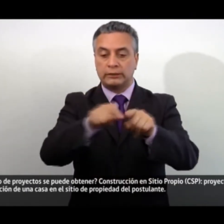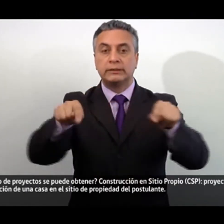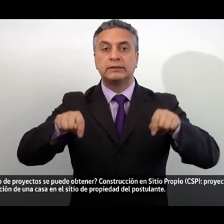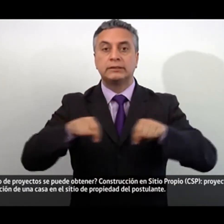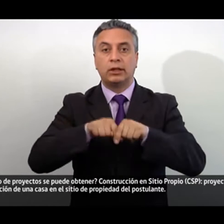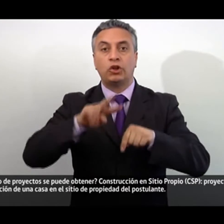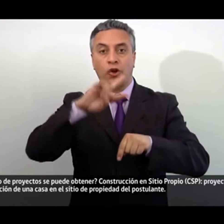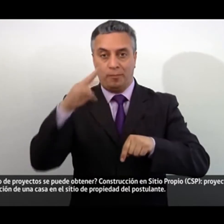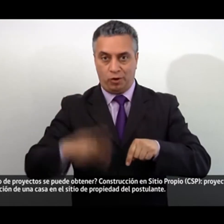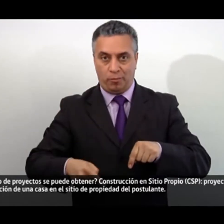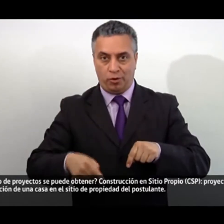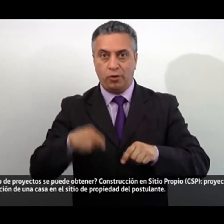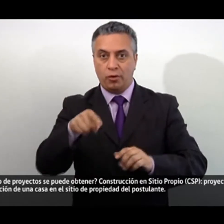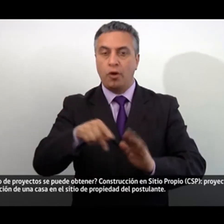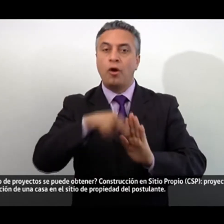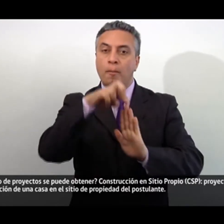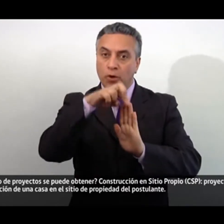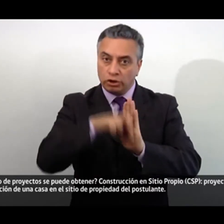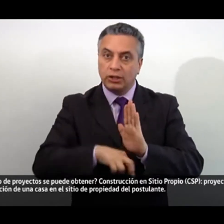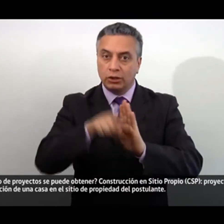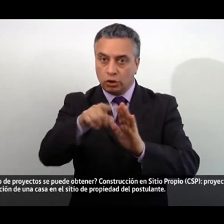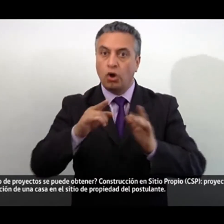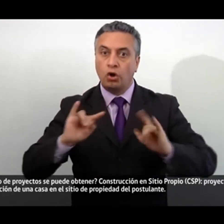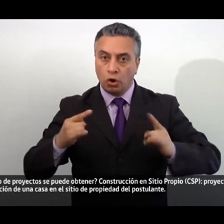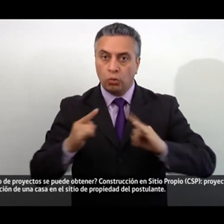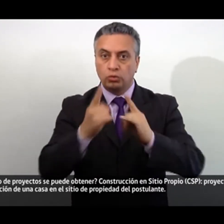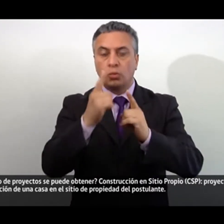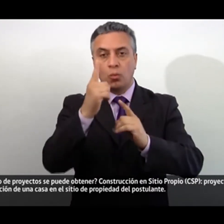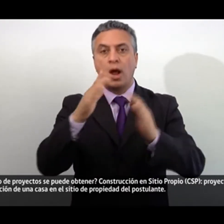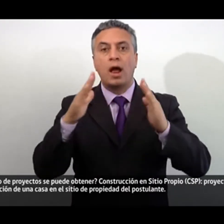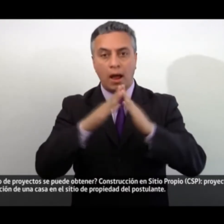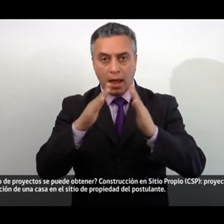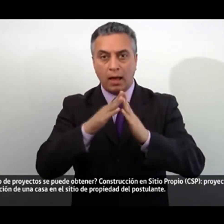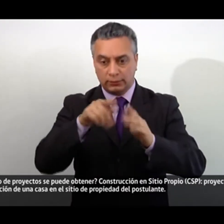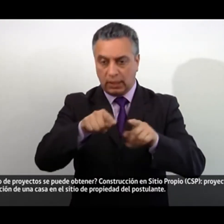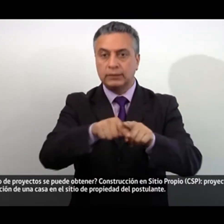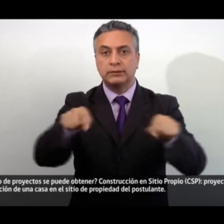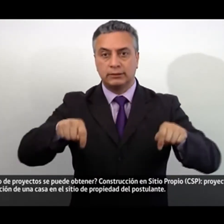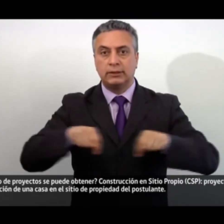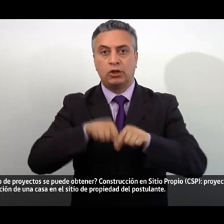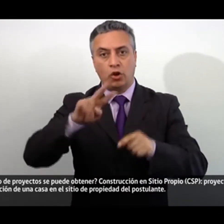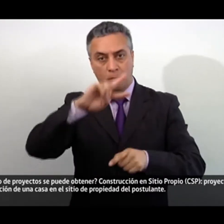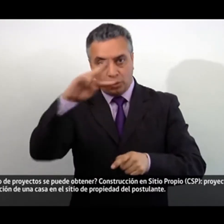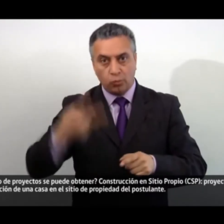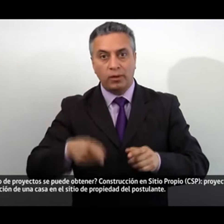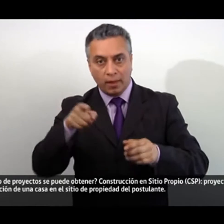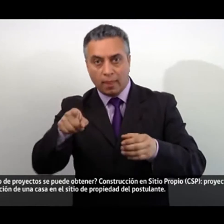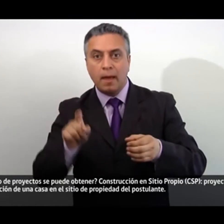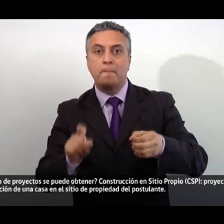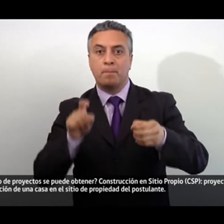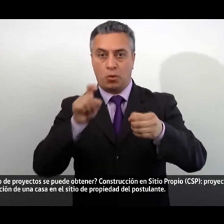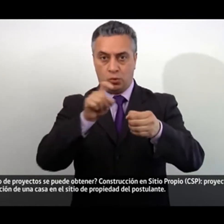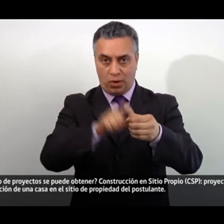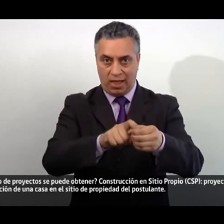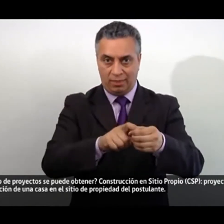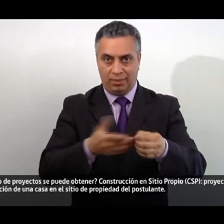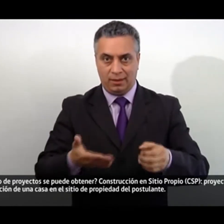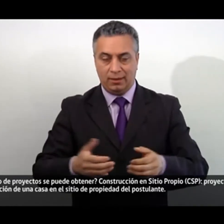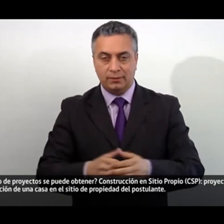Construcción en sitio propio. Proyecto para la construcción de una casa en el sitio de propiedad del postulante.